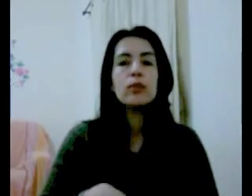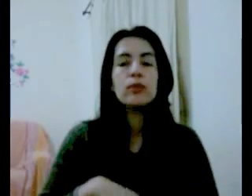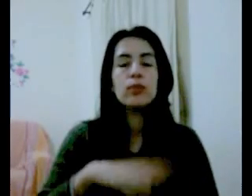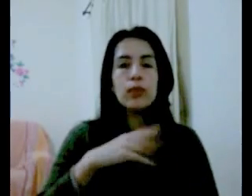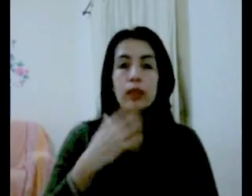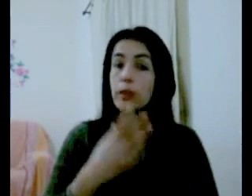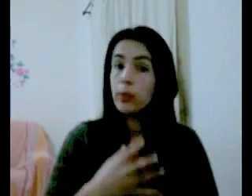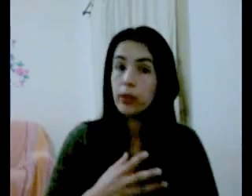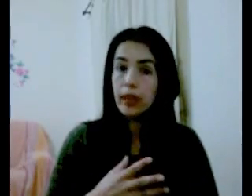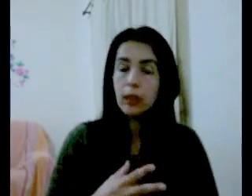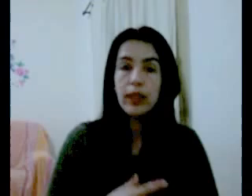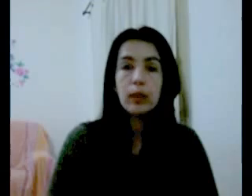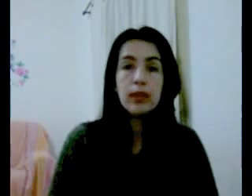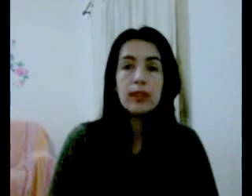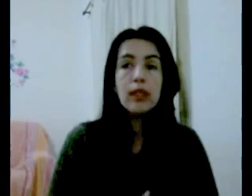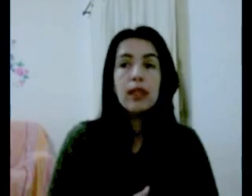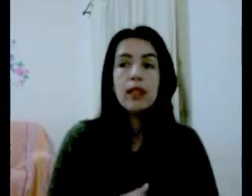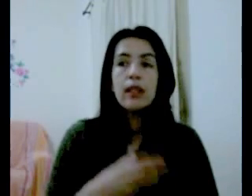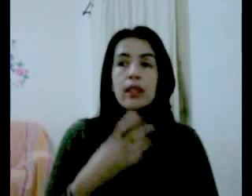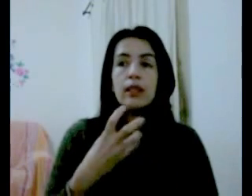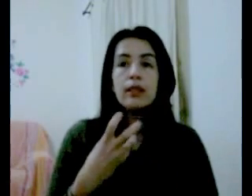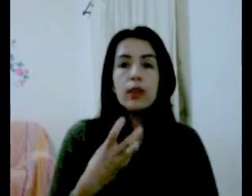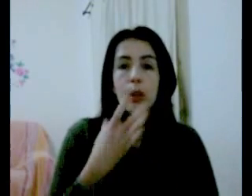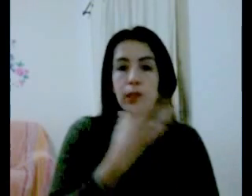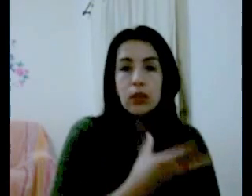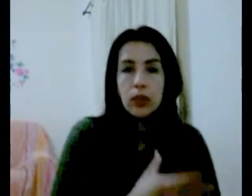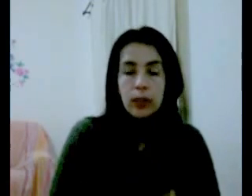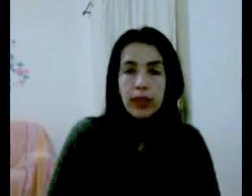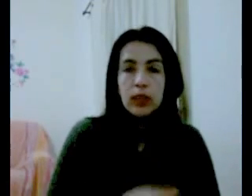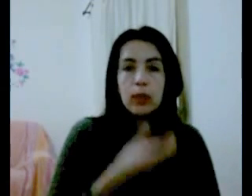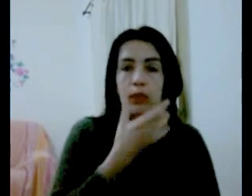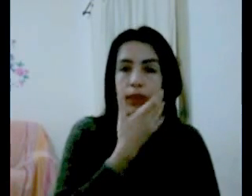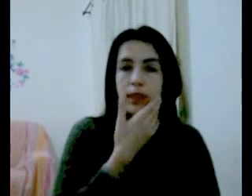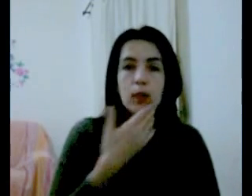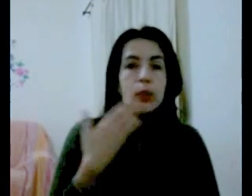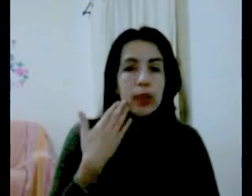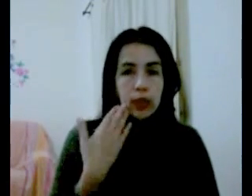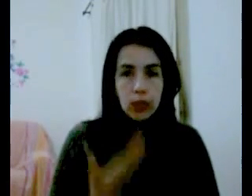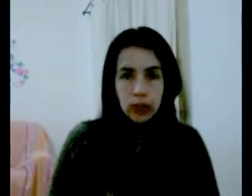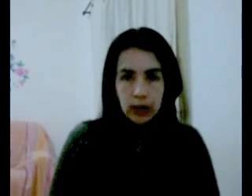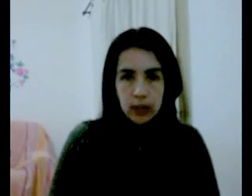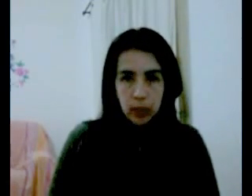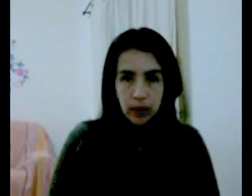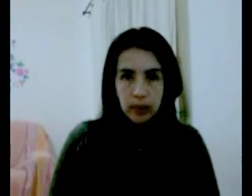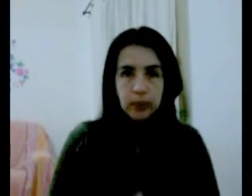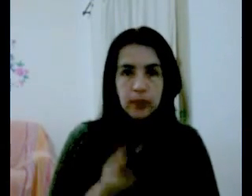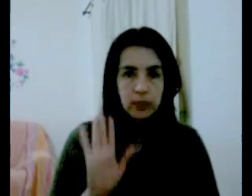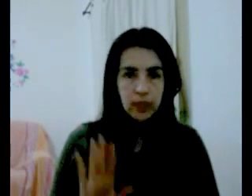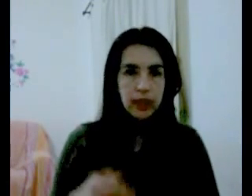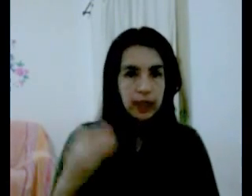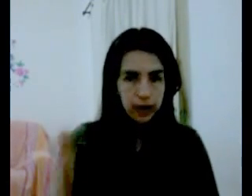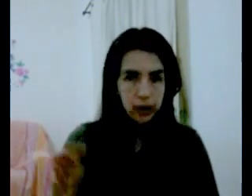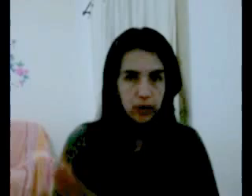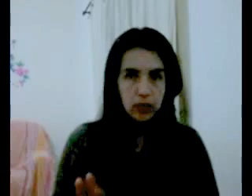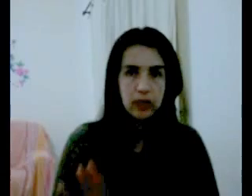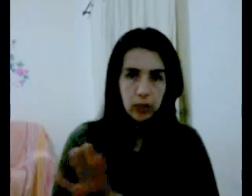então eu não perguntei nada pra ele, mas então amanhã eu vou na médica pra ver então por que eu tô com tanta espinha, entre outras coisas